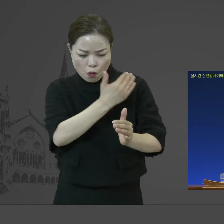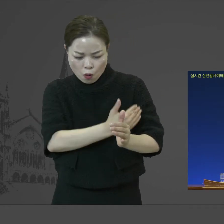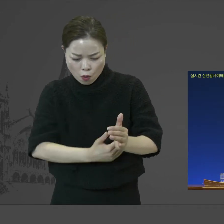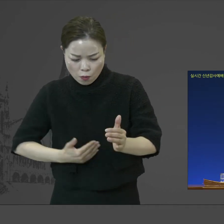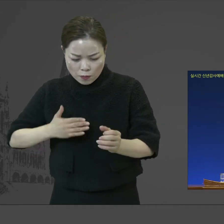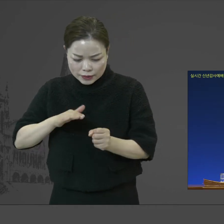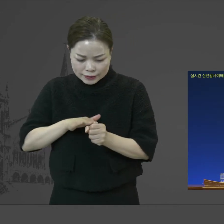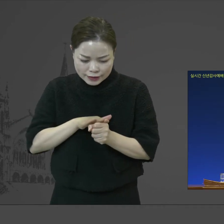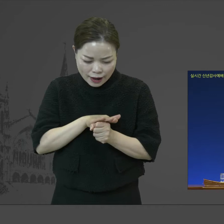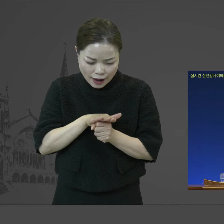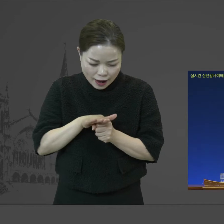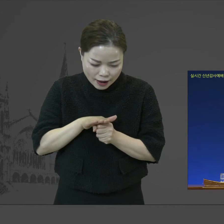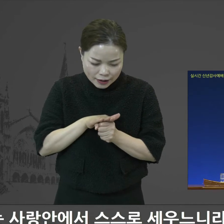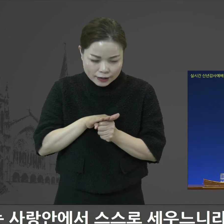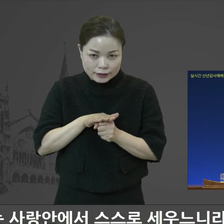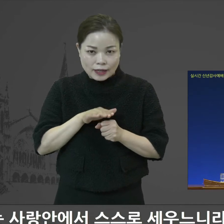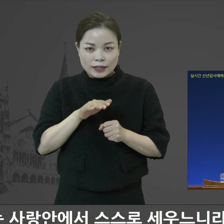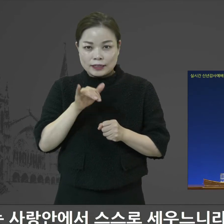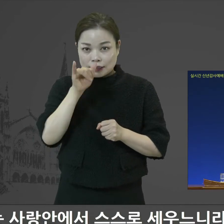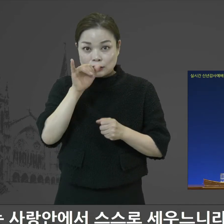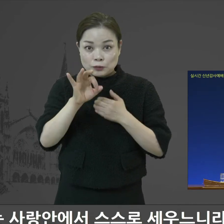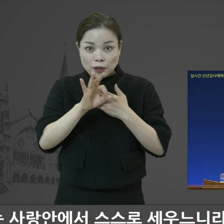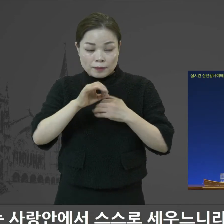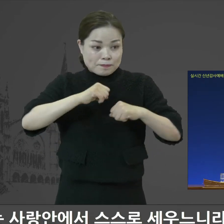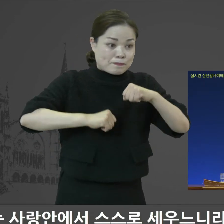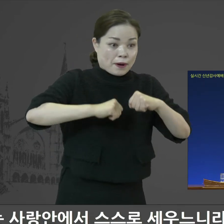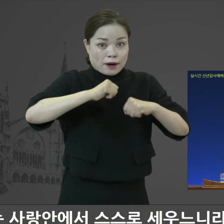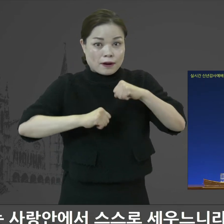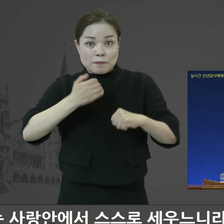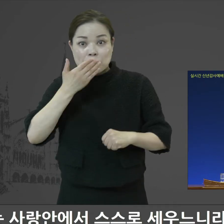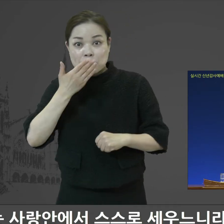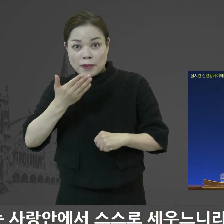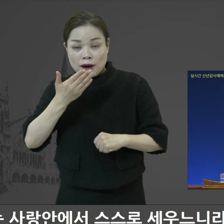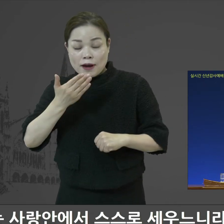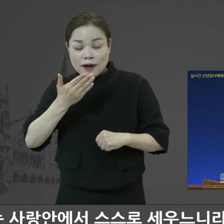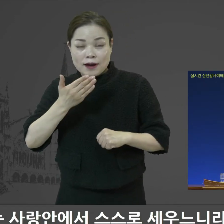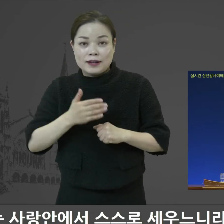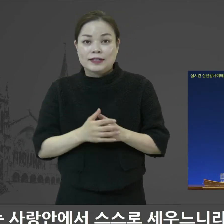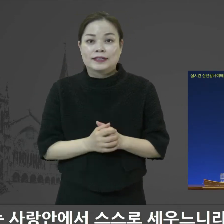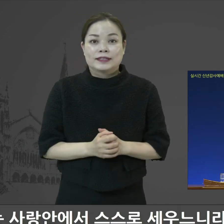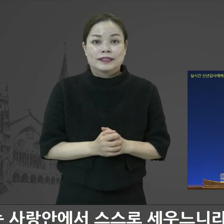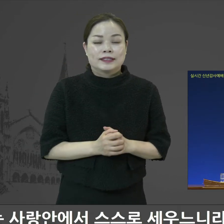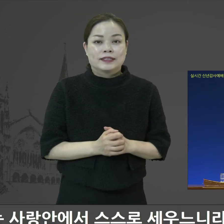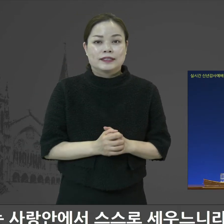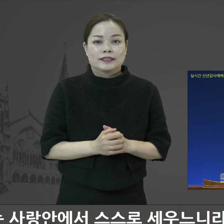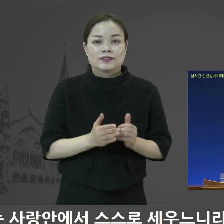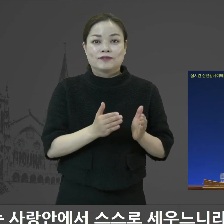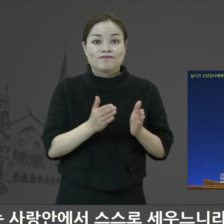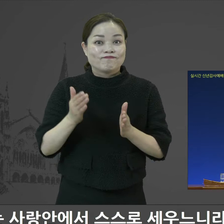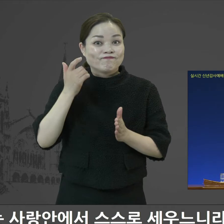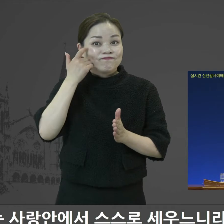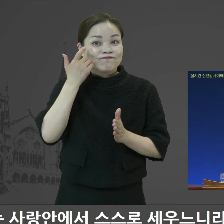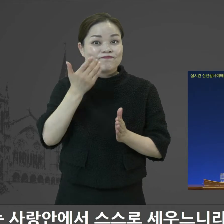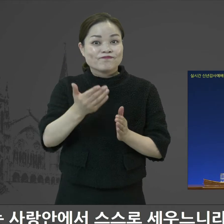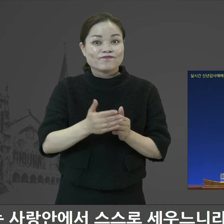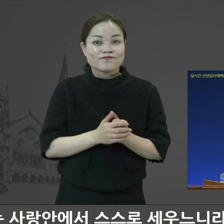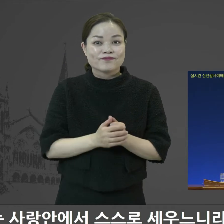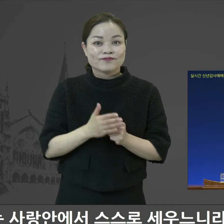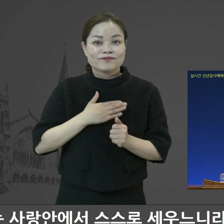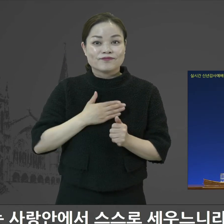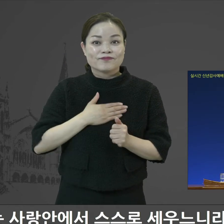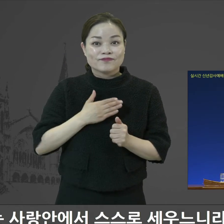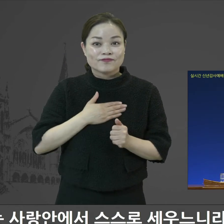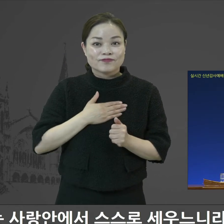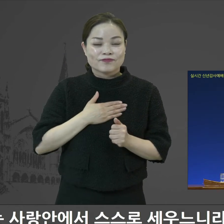막 역사하고 작동하도록 해주는 것이 마디의 역할이라는 것이죠. 자, 정리되셨겠습니까? 자, 저와 같이